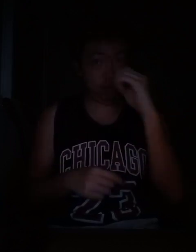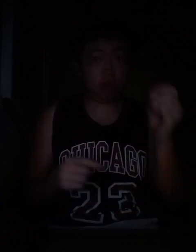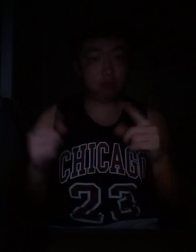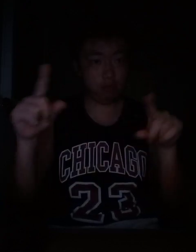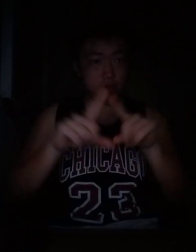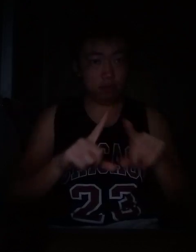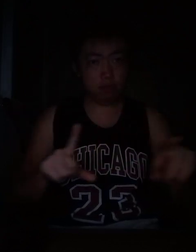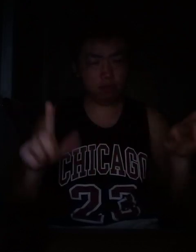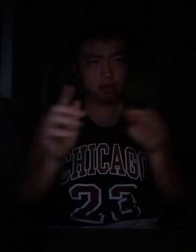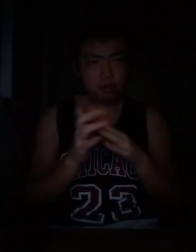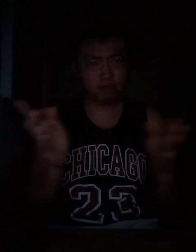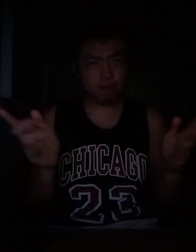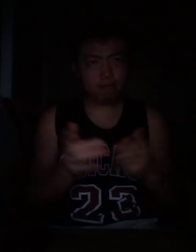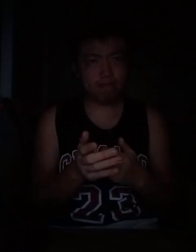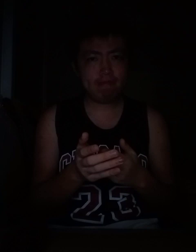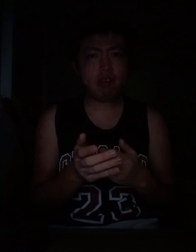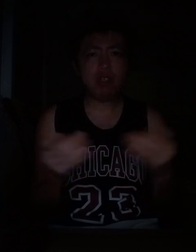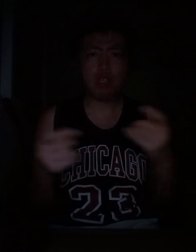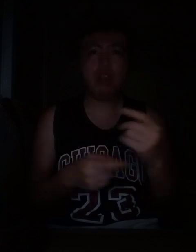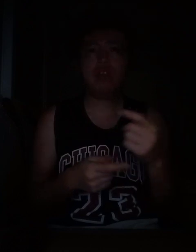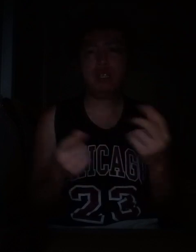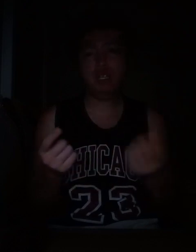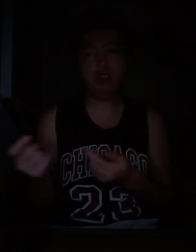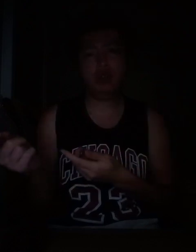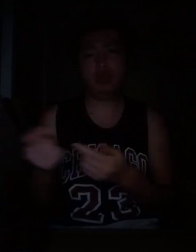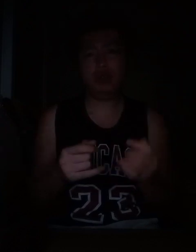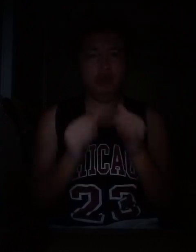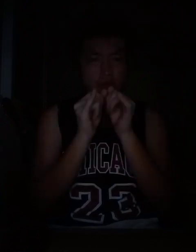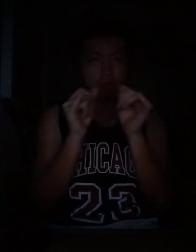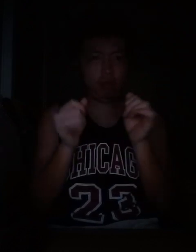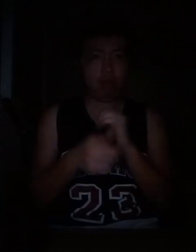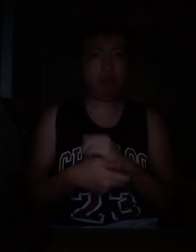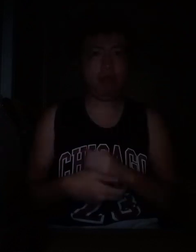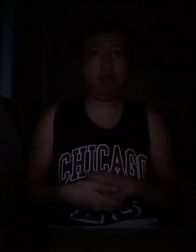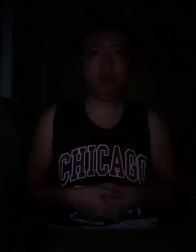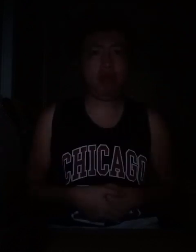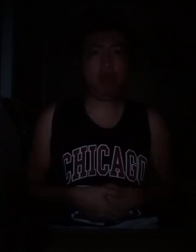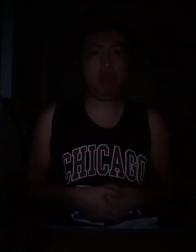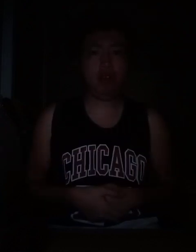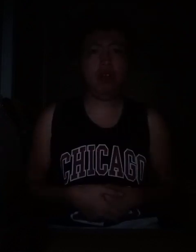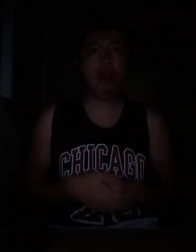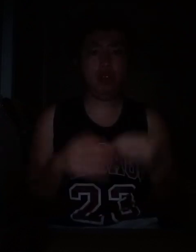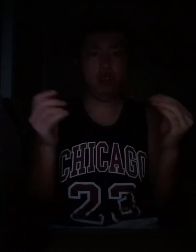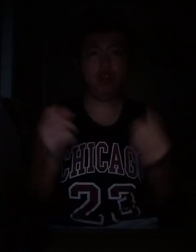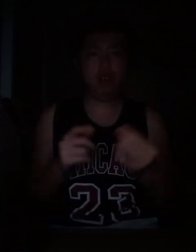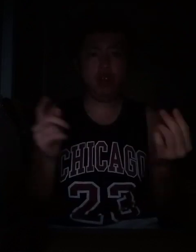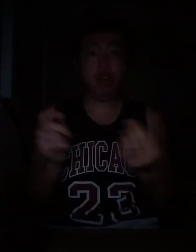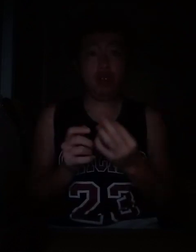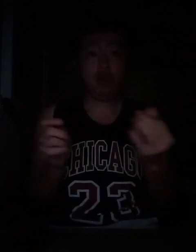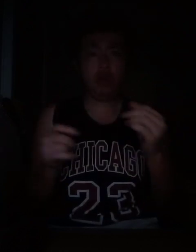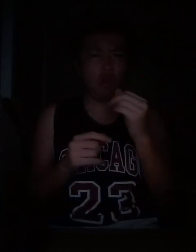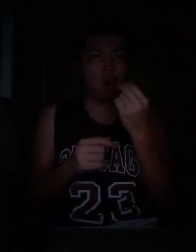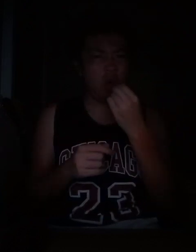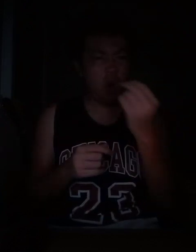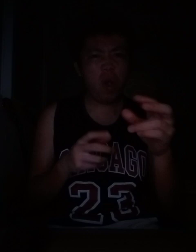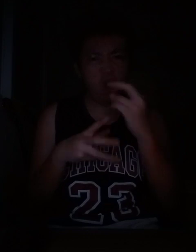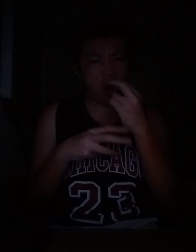경쟁력 있는 품종을 만들 수 있도록 저희가 계속 지원을 하고 있습니다. 중국산 저가 고추의 공세와